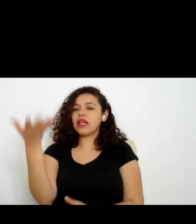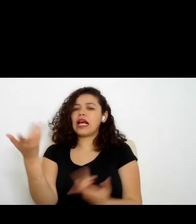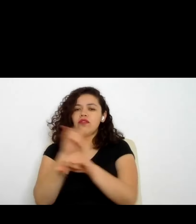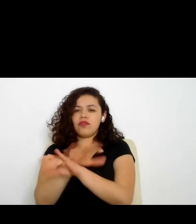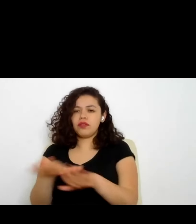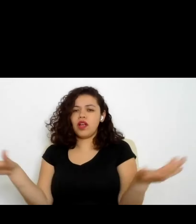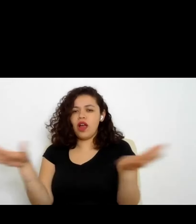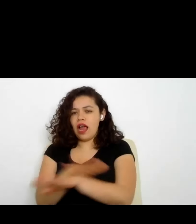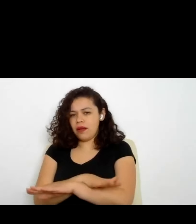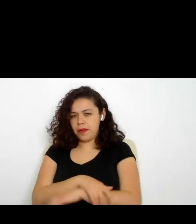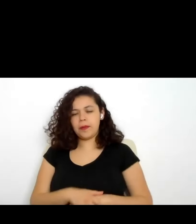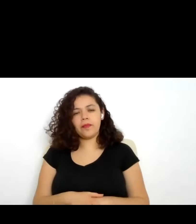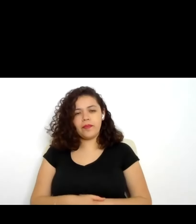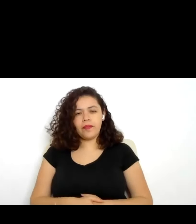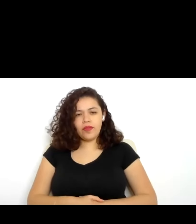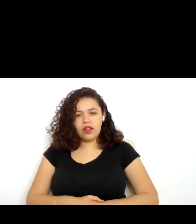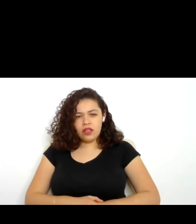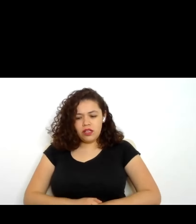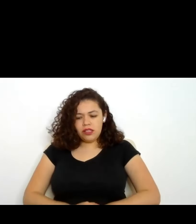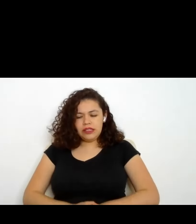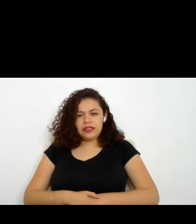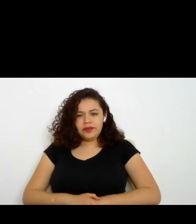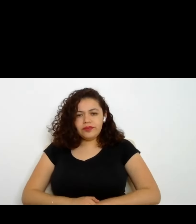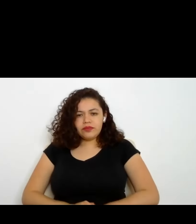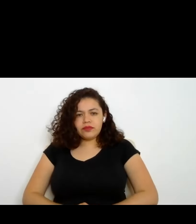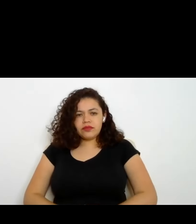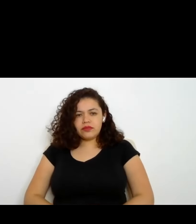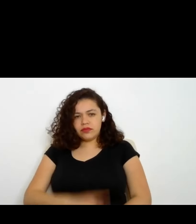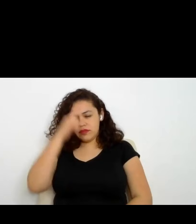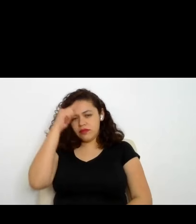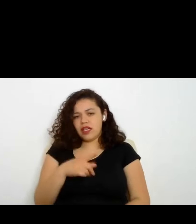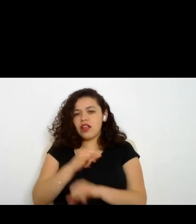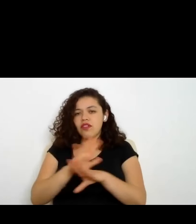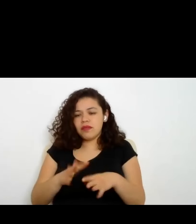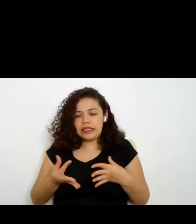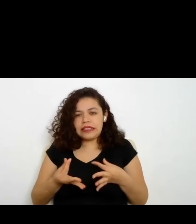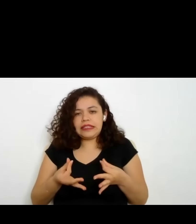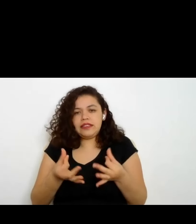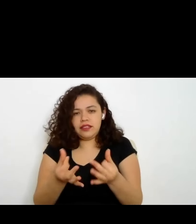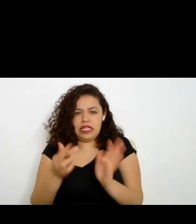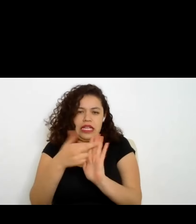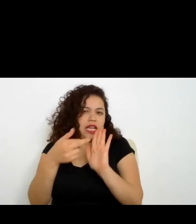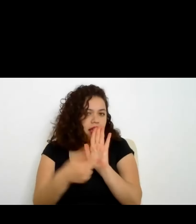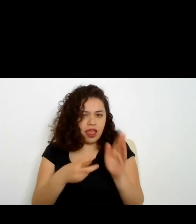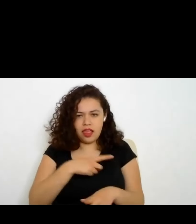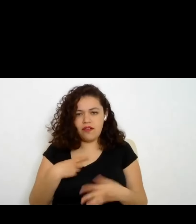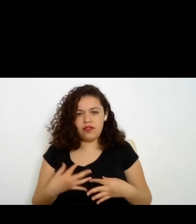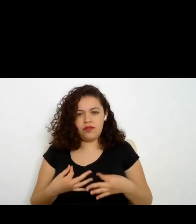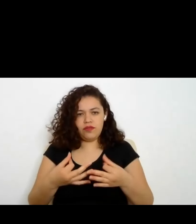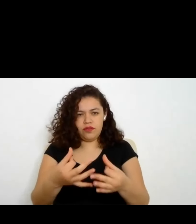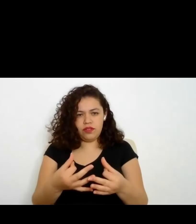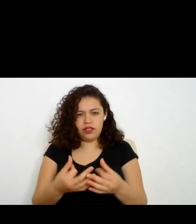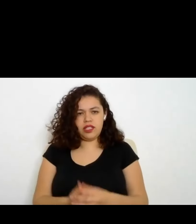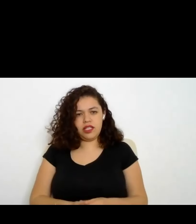rectificación de mis datos. Y esto va ligado al principio de calidad de los datos, de que pues, es un principio